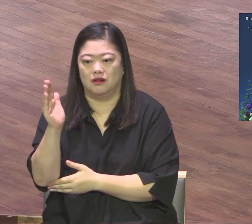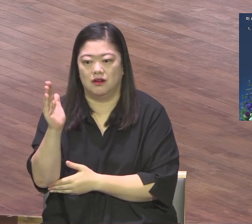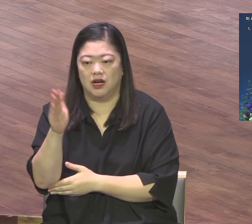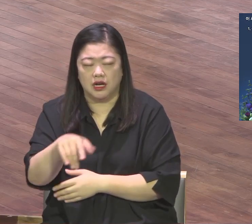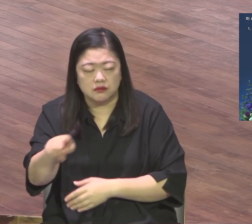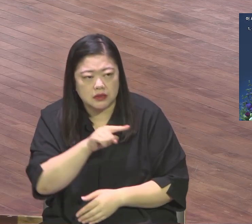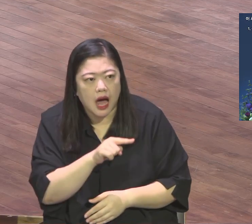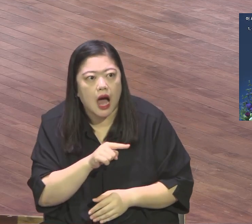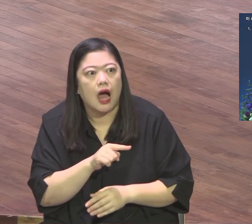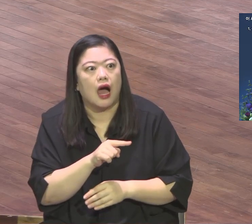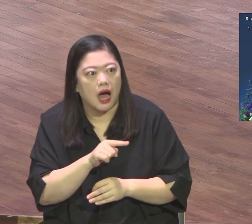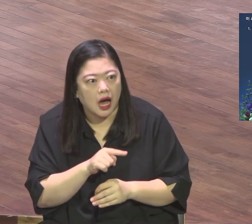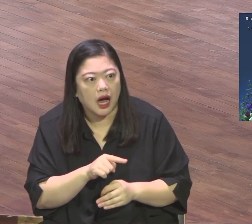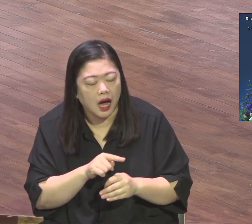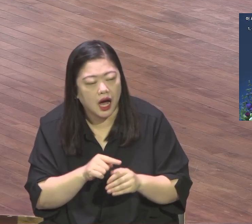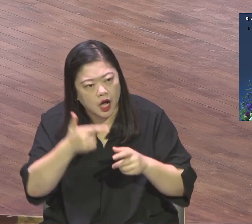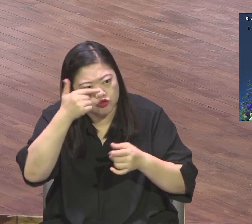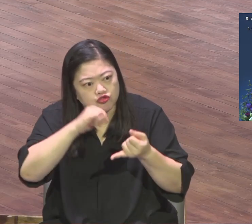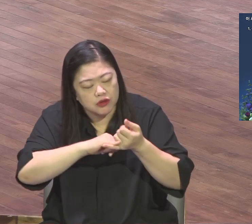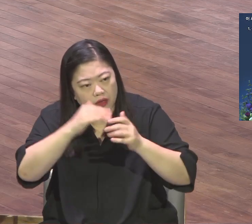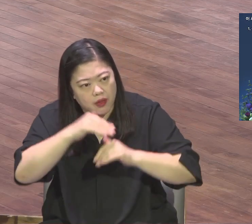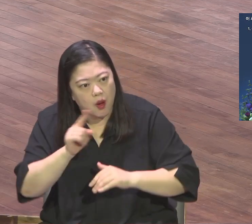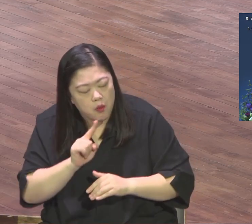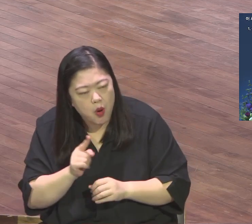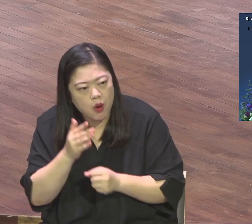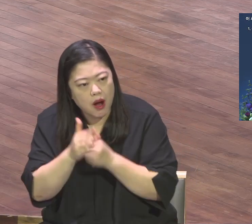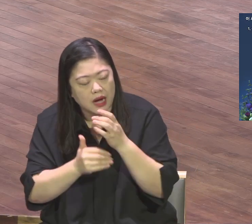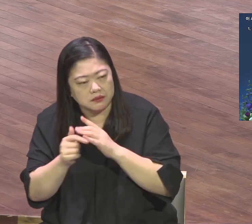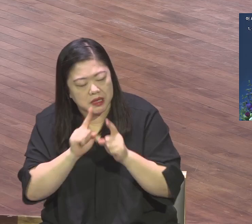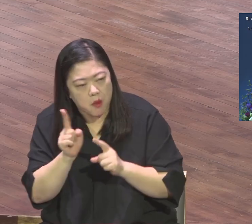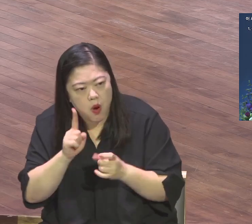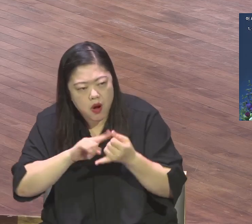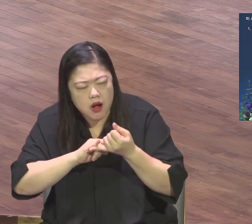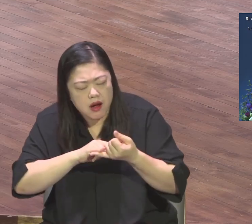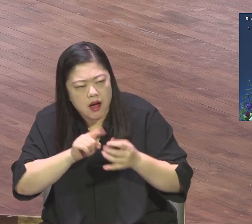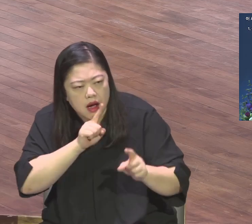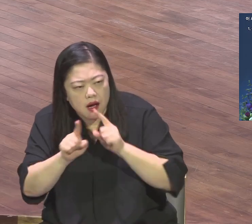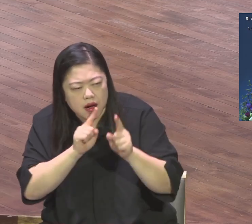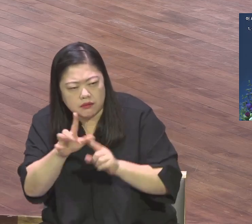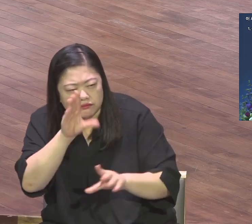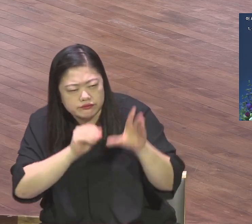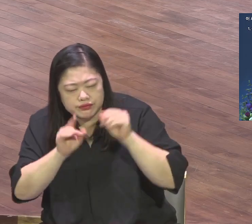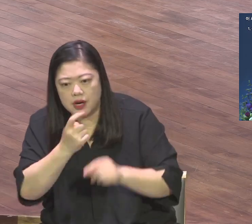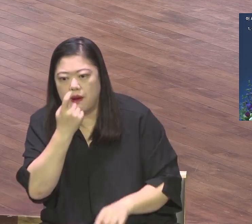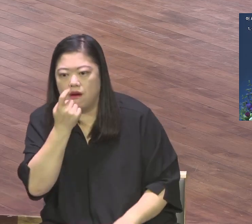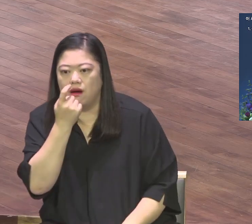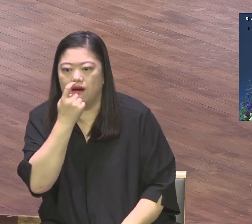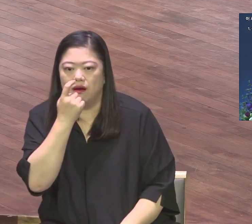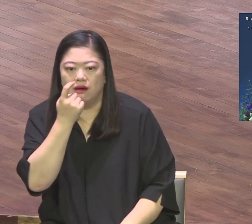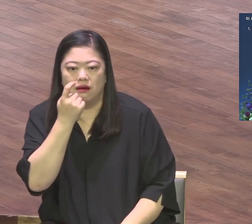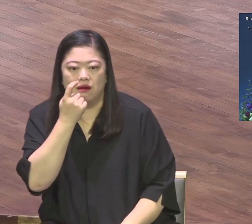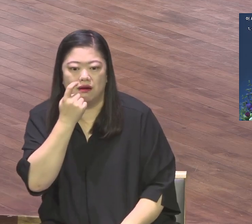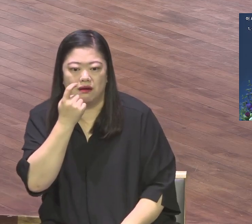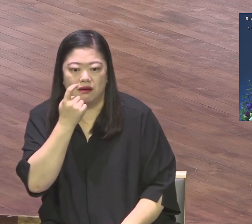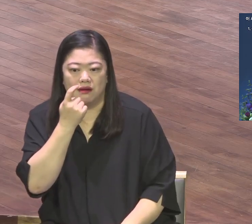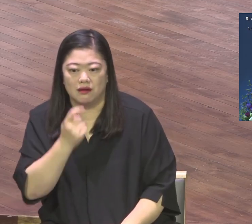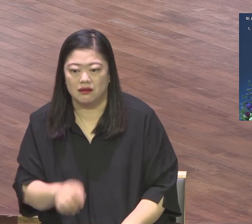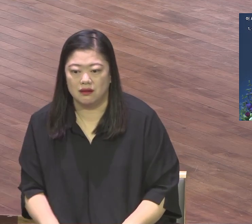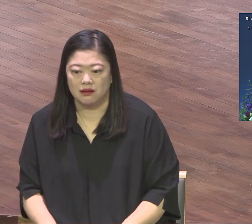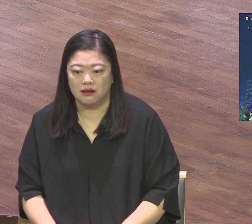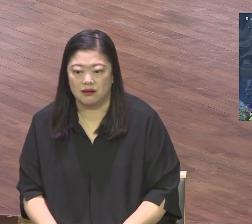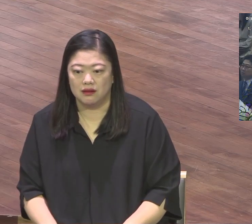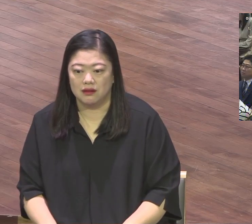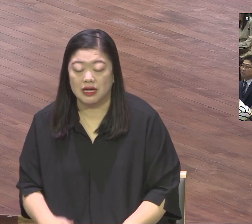신앙생활 응답을 받을 수 있도록 그렇게 했어요. 저는 우리 여운교회 모든 성도들이 말씀 사역자로